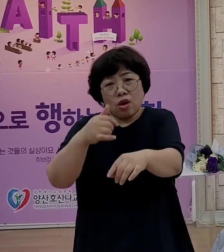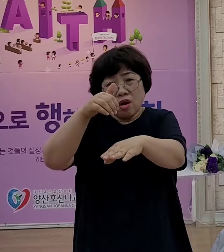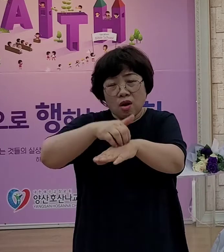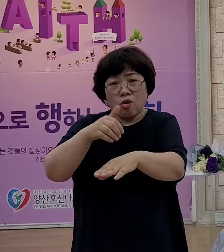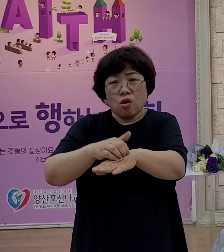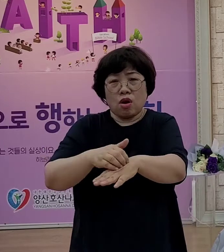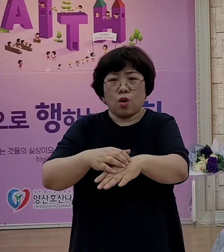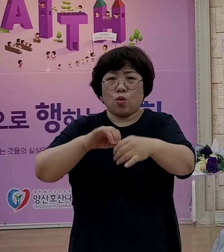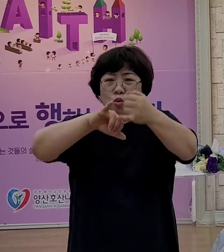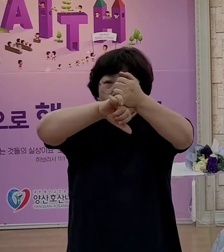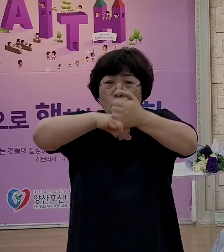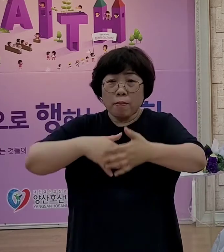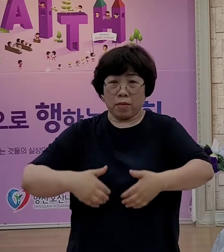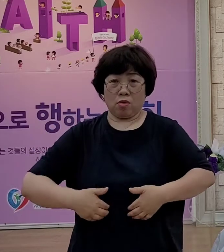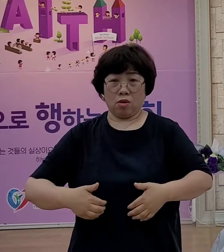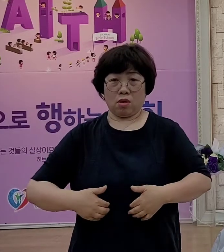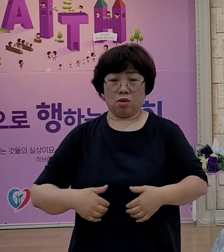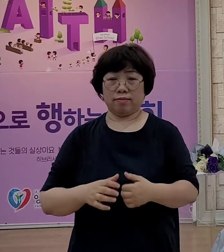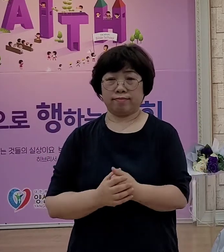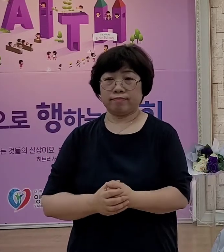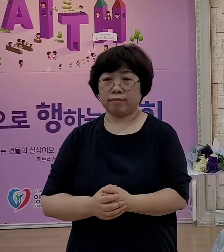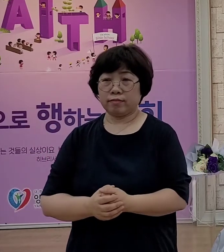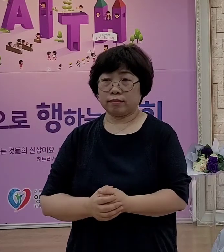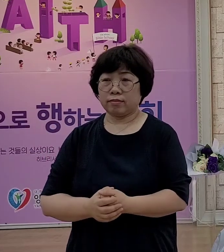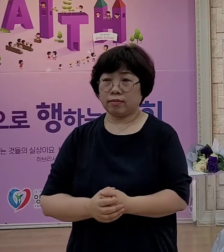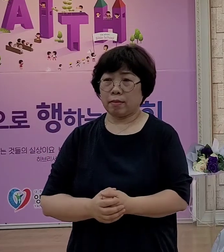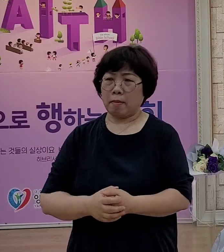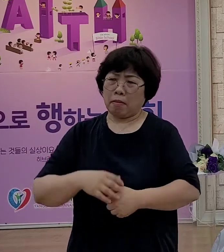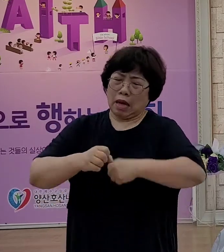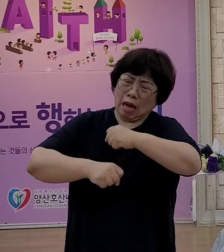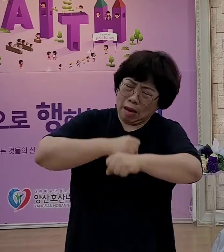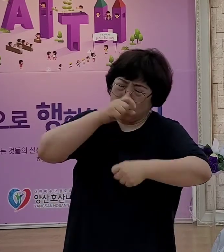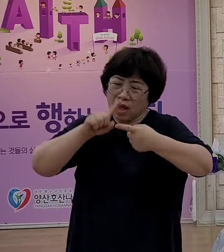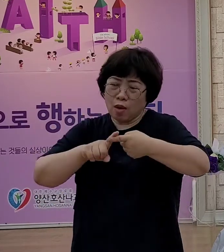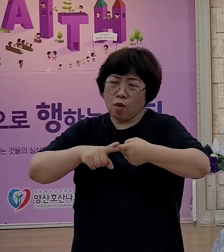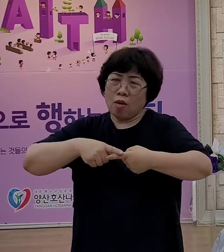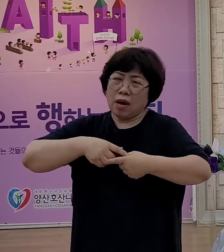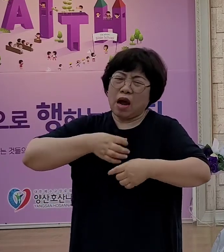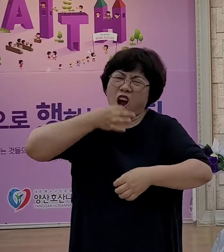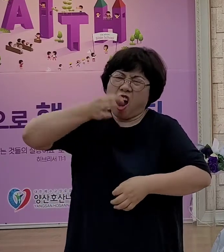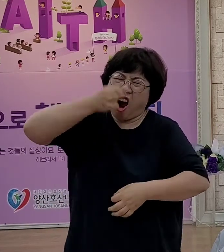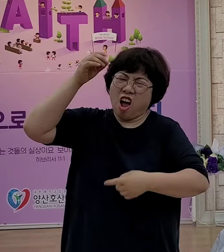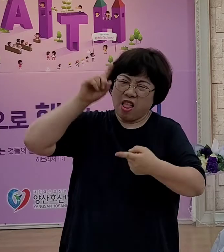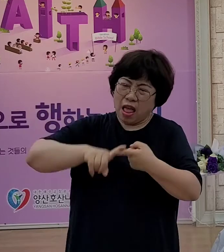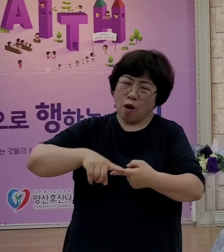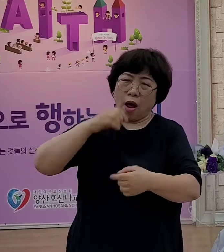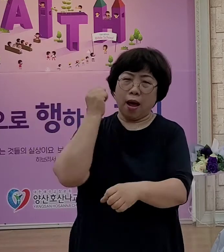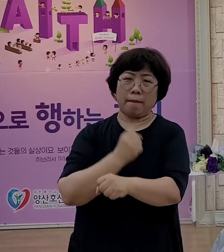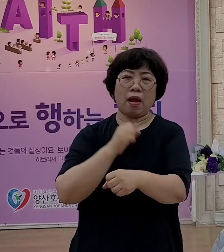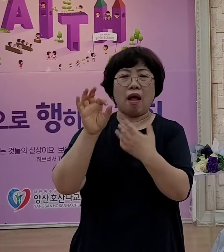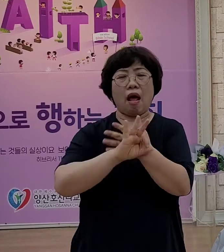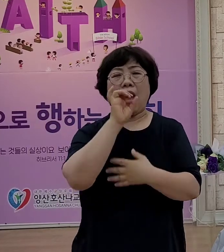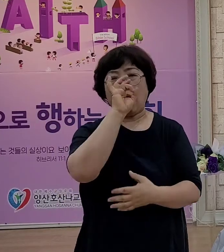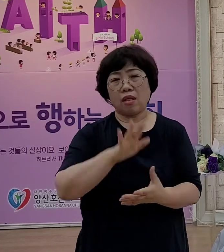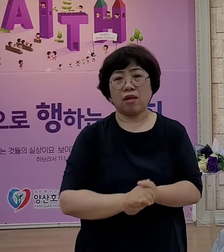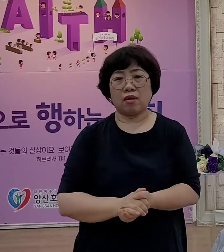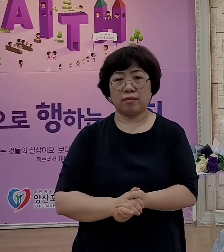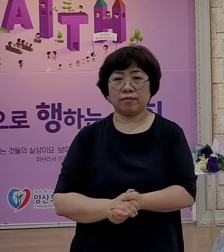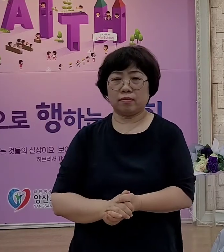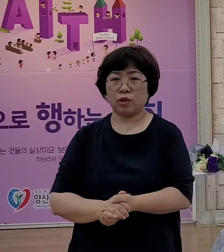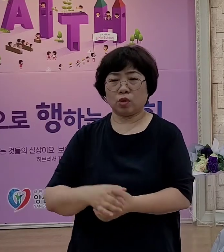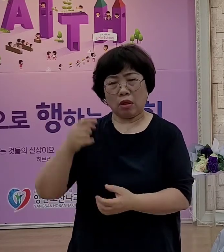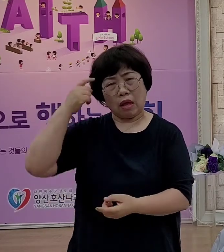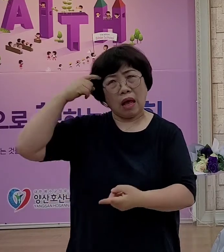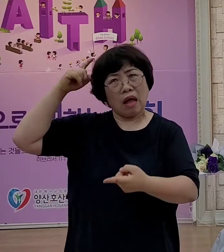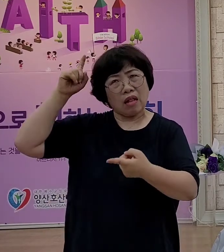길들여져야 한다라는 것이 요점입니다. 기분 내키는 대로 우리가 내뱉잖아요, 말을. 그리고 생각나는